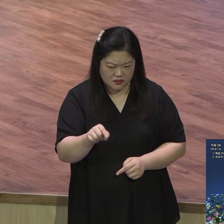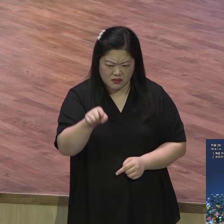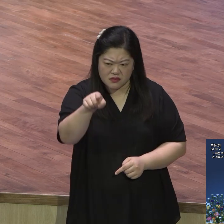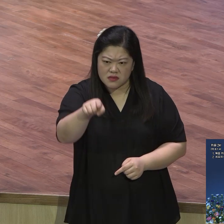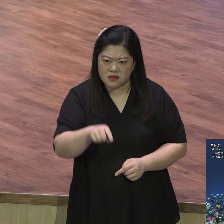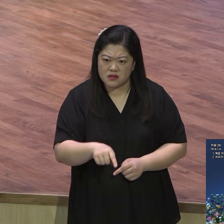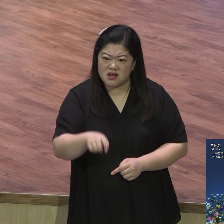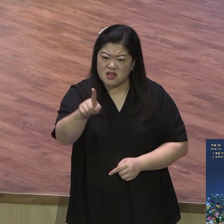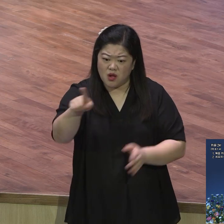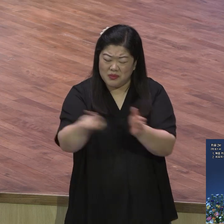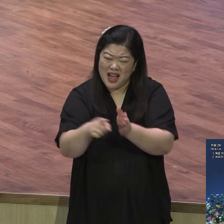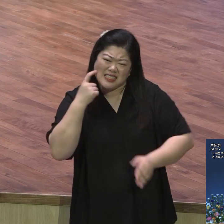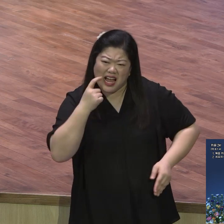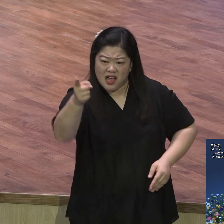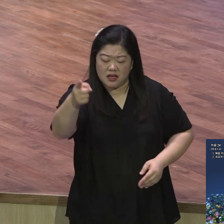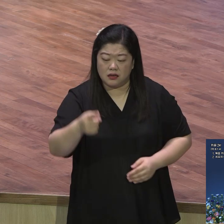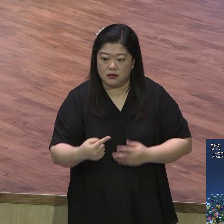안 믿잖아 그래.